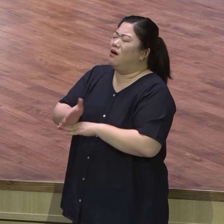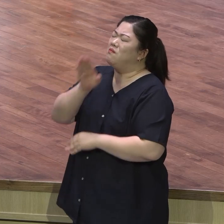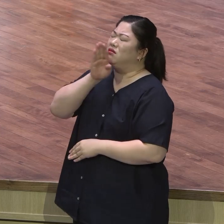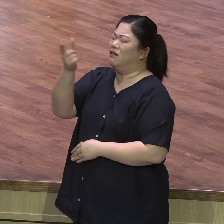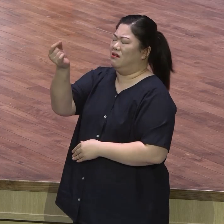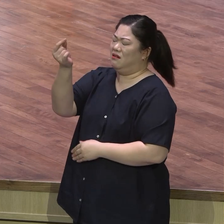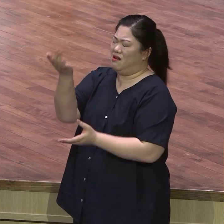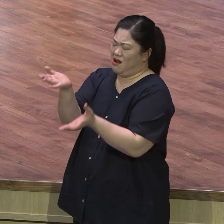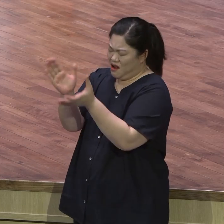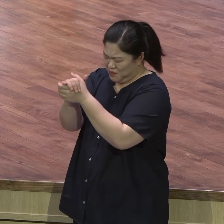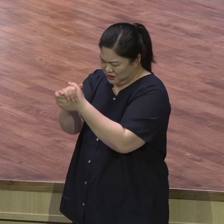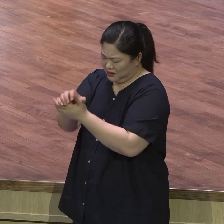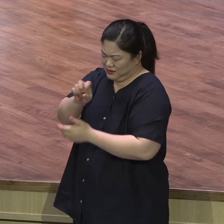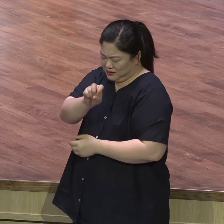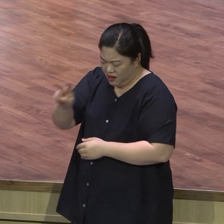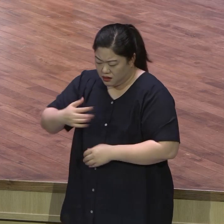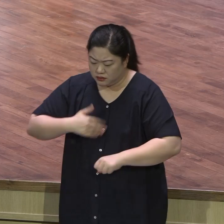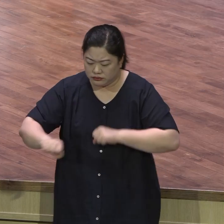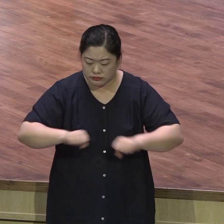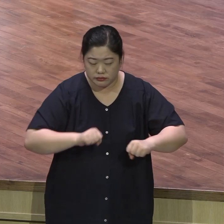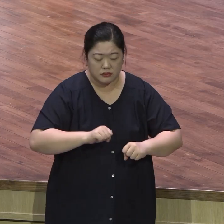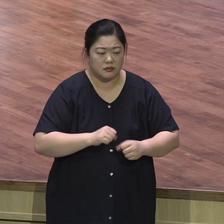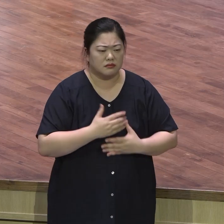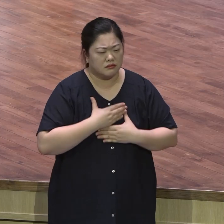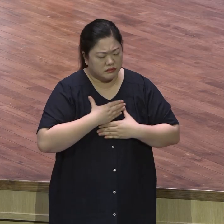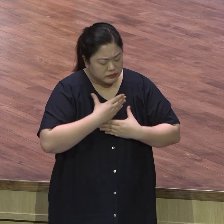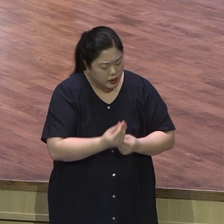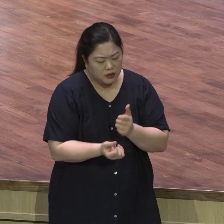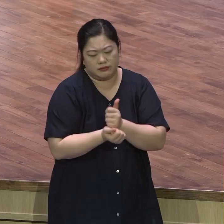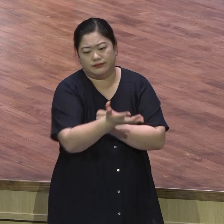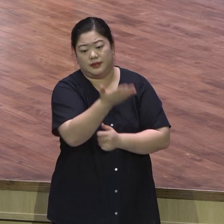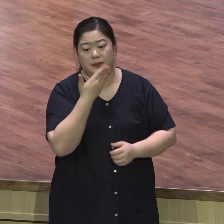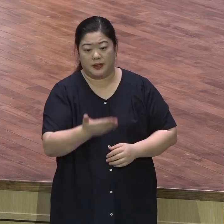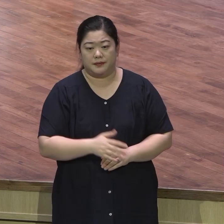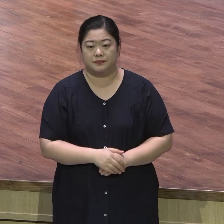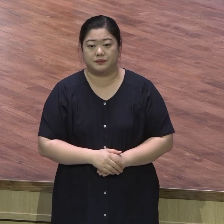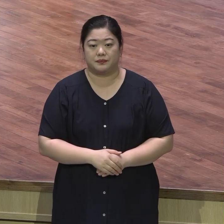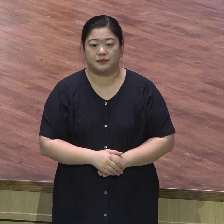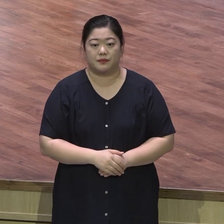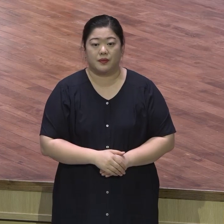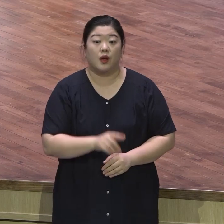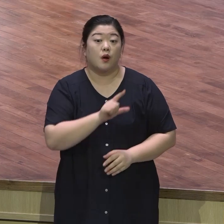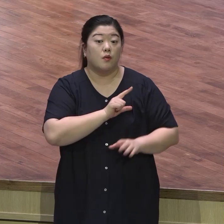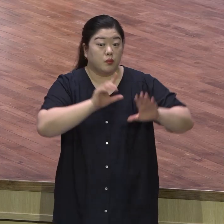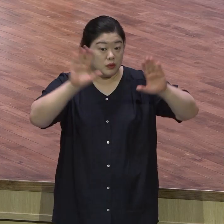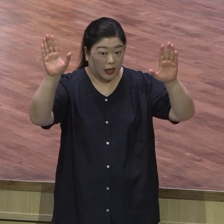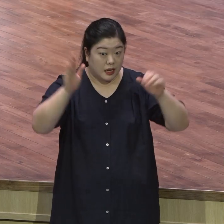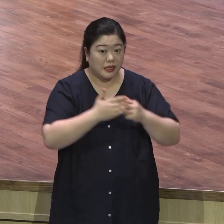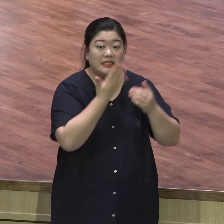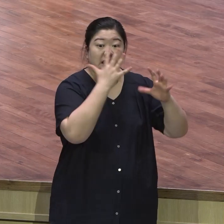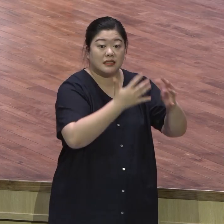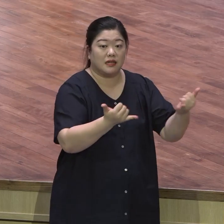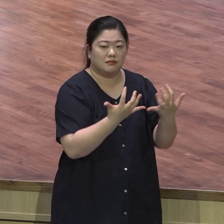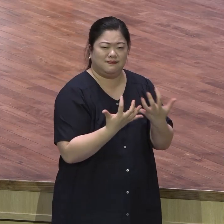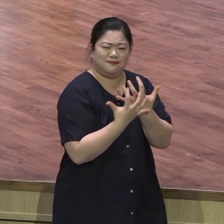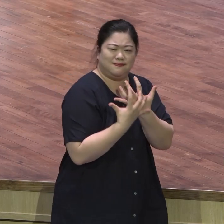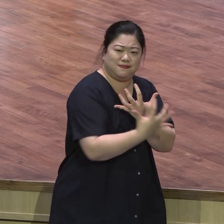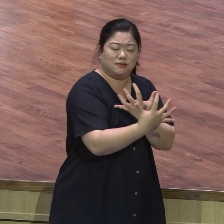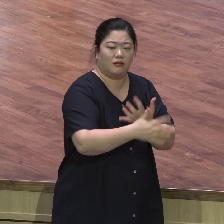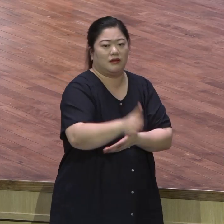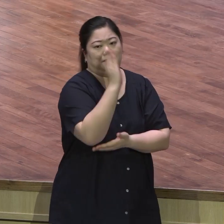아멘 35장 1절로 3절봅니다. 모세가 이스라엘 자수님의 온 회중을 모으고 그들에게